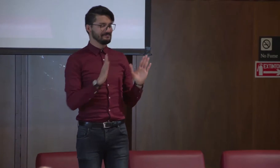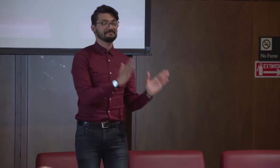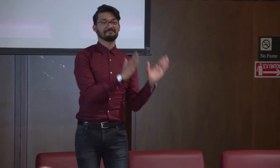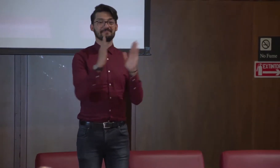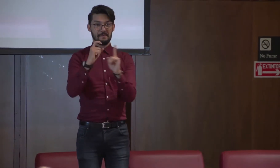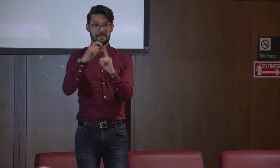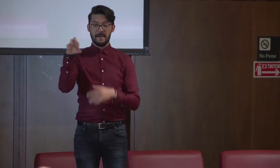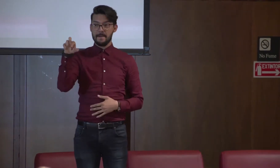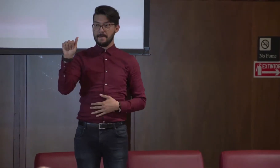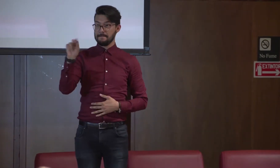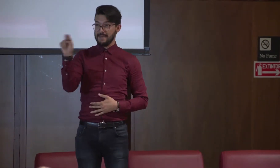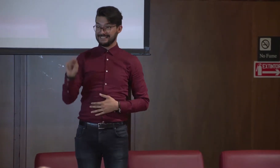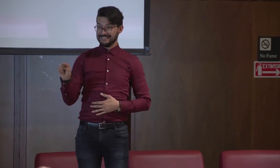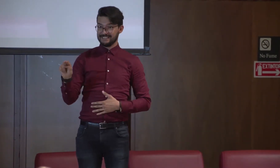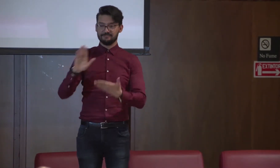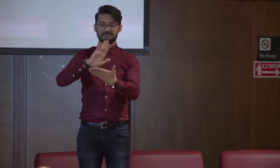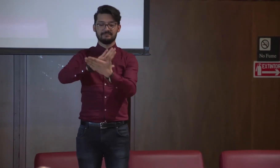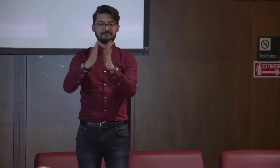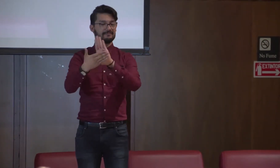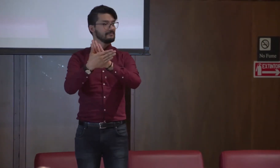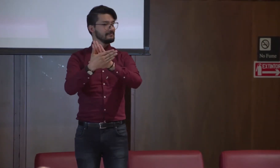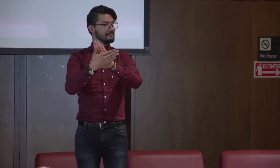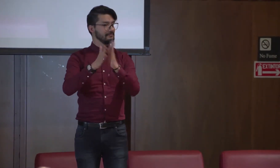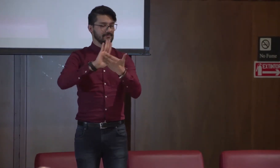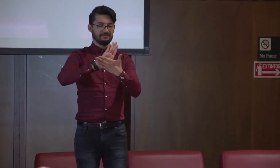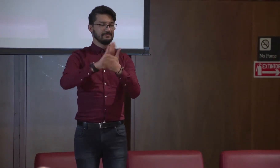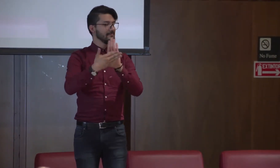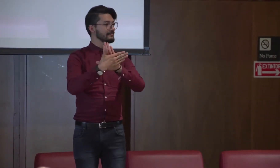movimiento. Y ahora la palabra paz.